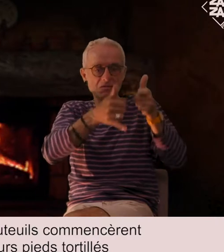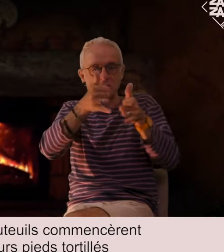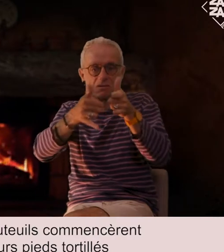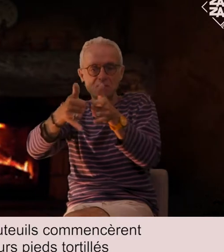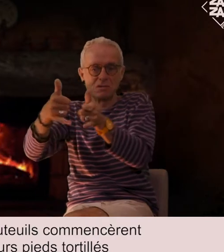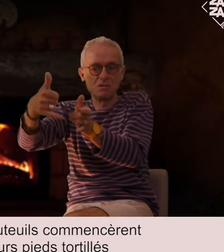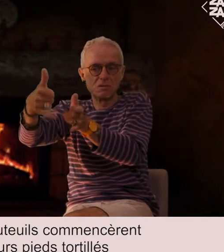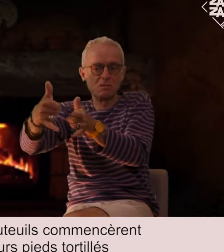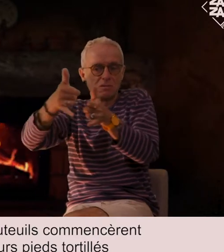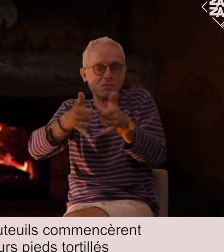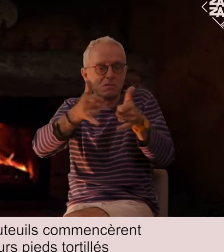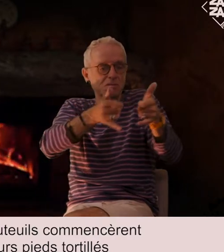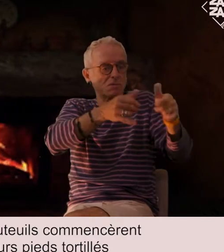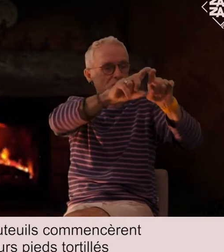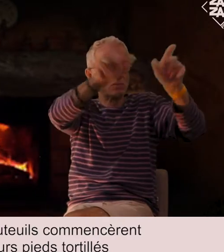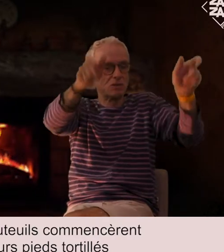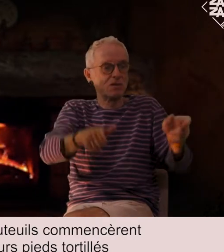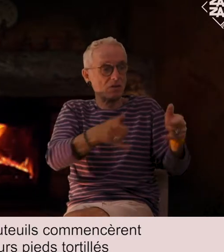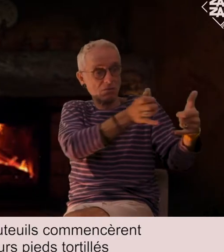autour de la cheminée.